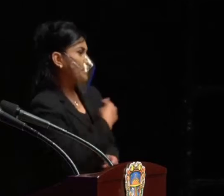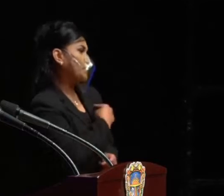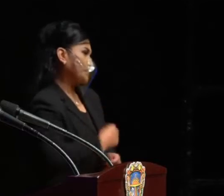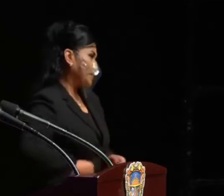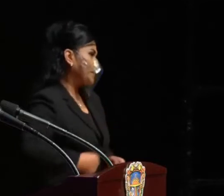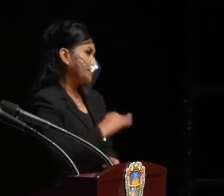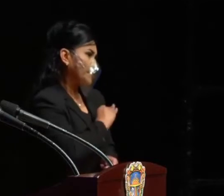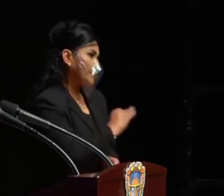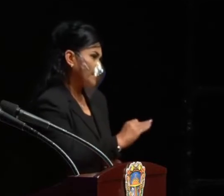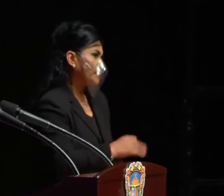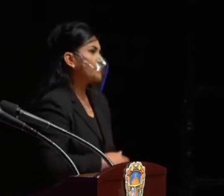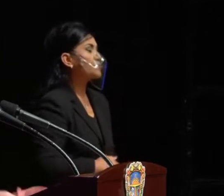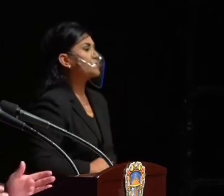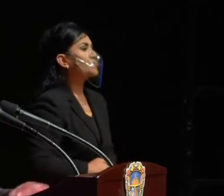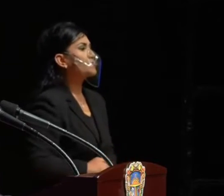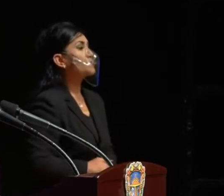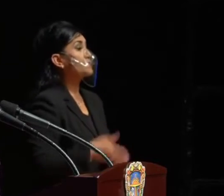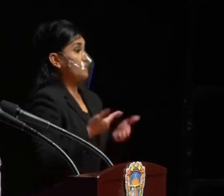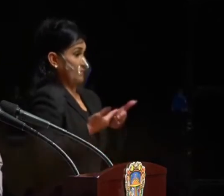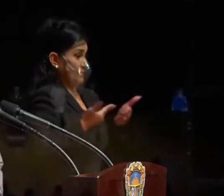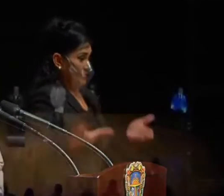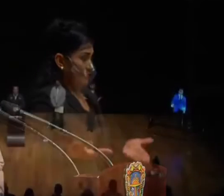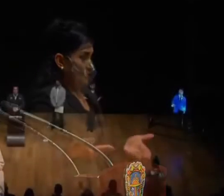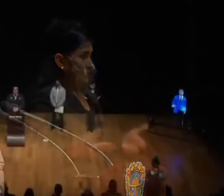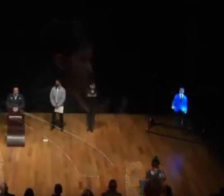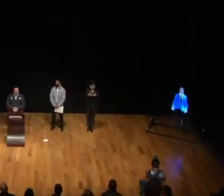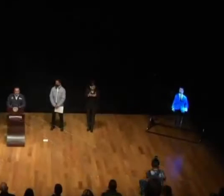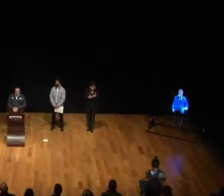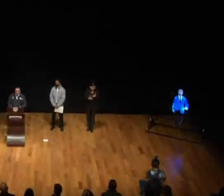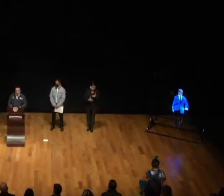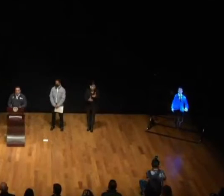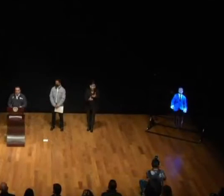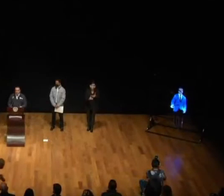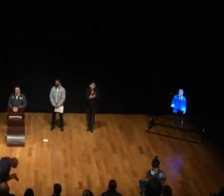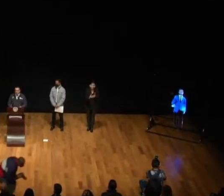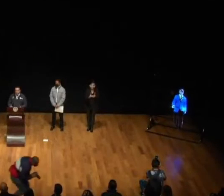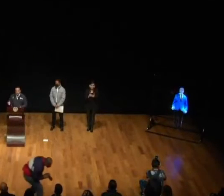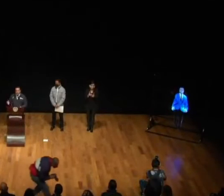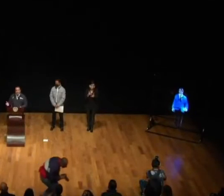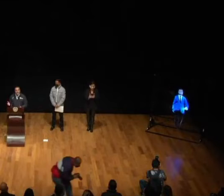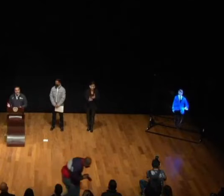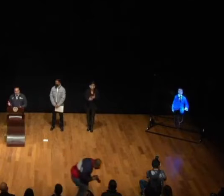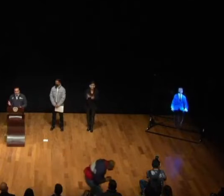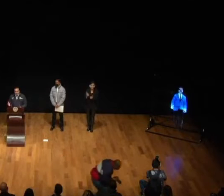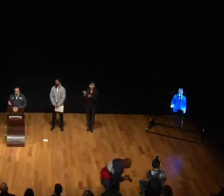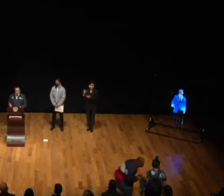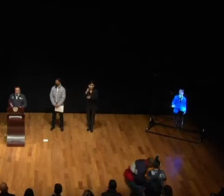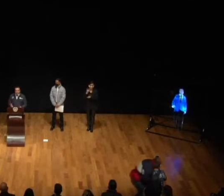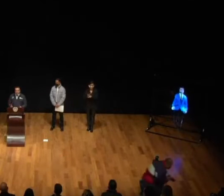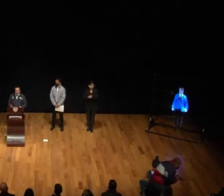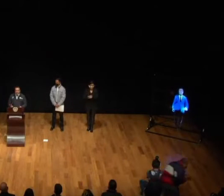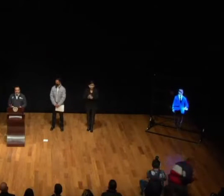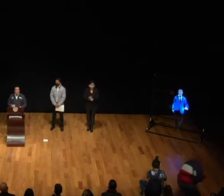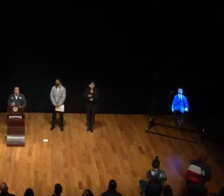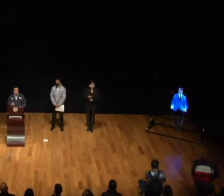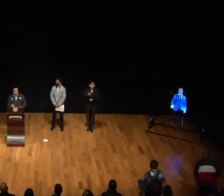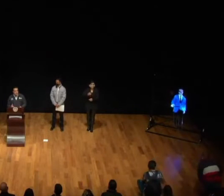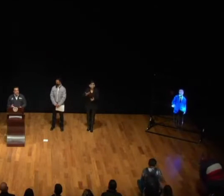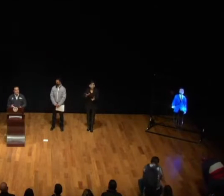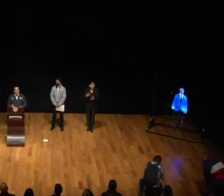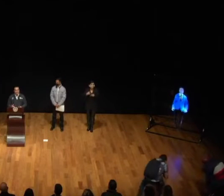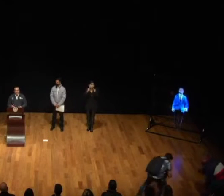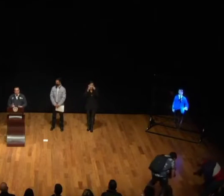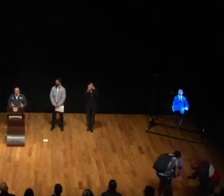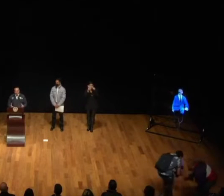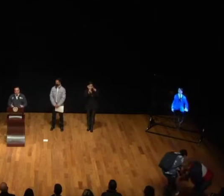municipio. A partir de ahora, y como primer paso, Rodrigo tendrá la responsabilidad de